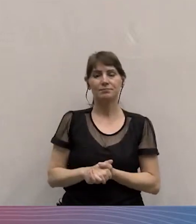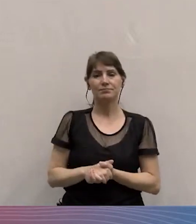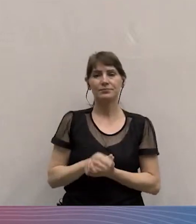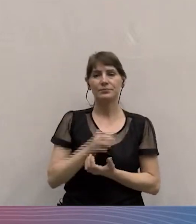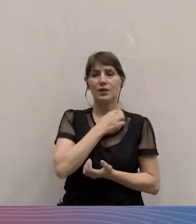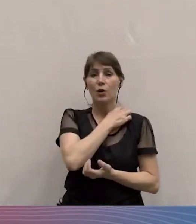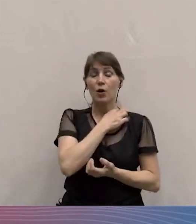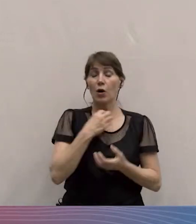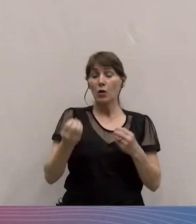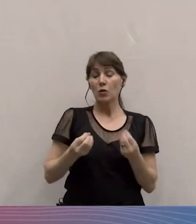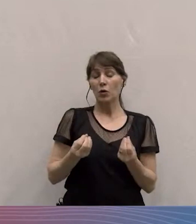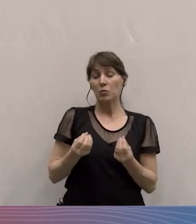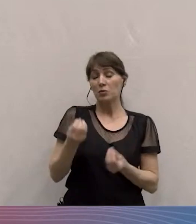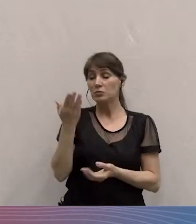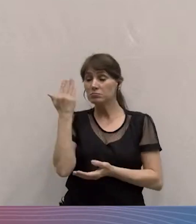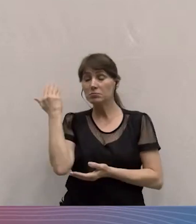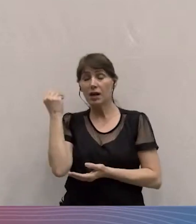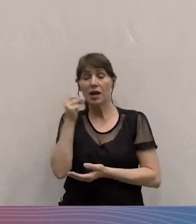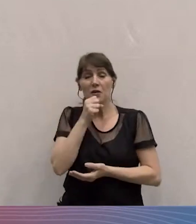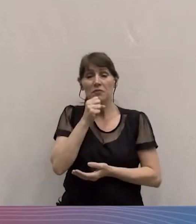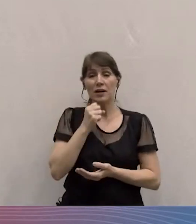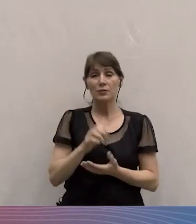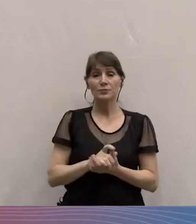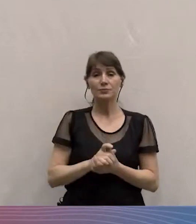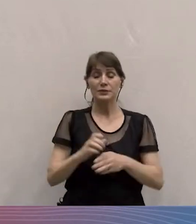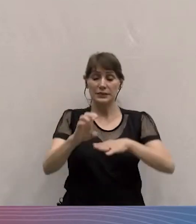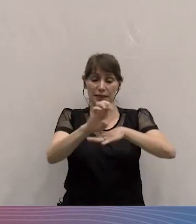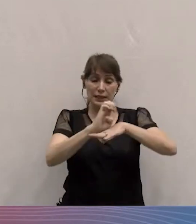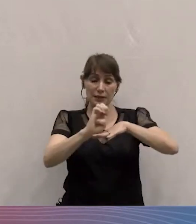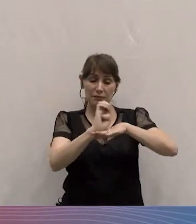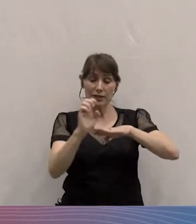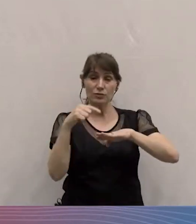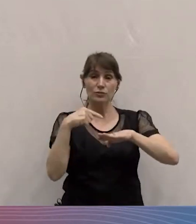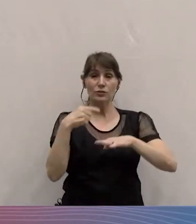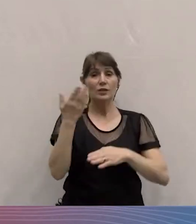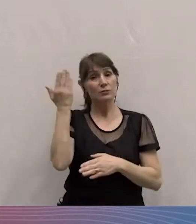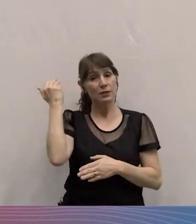Da maneira convencional, nós entendimos o capítulo 1 de Efésios